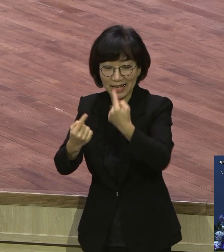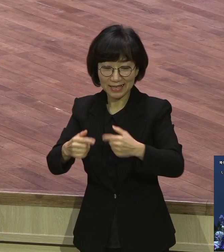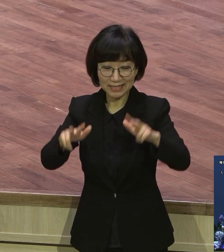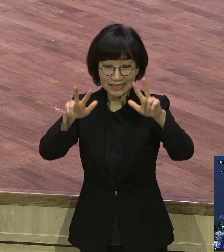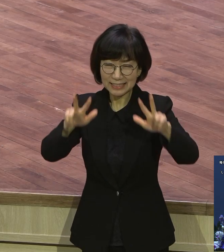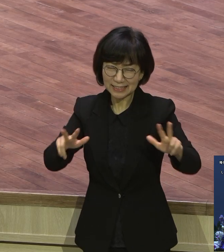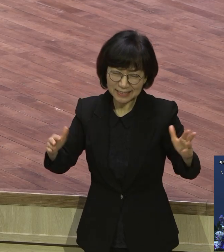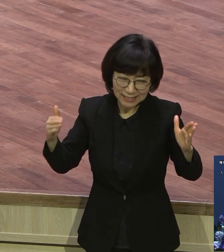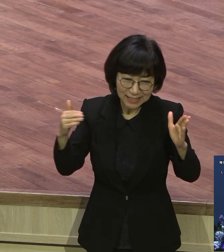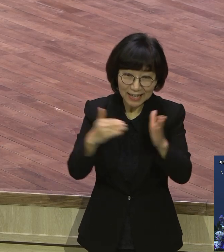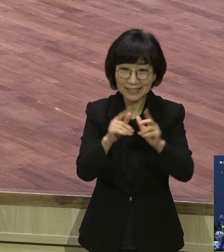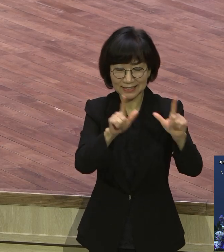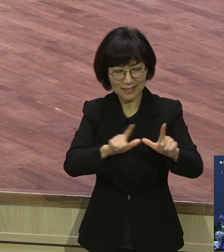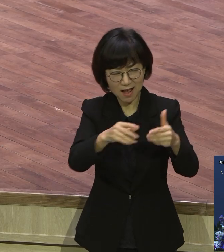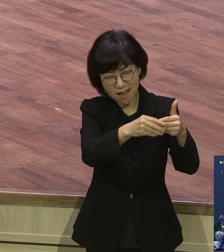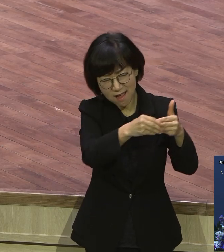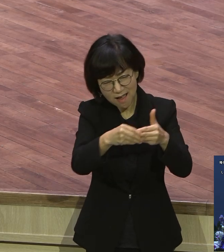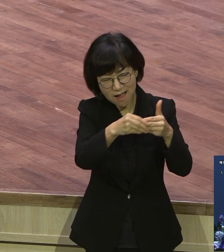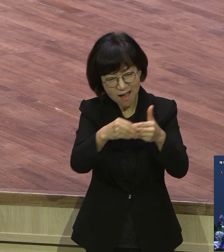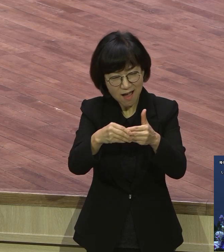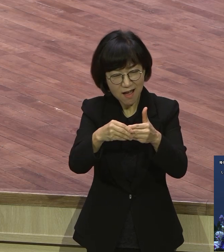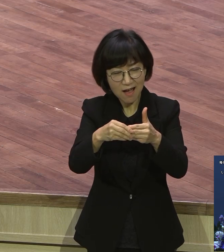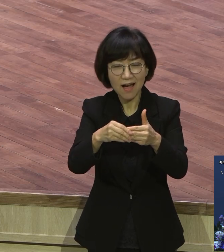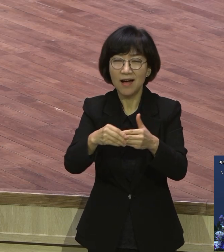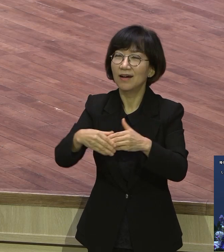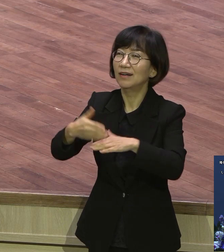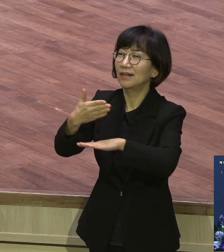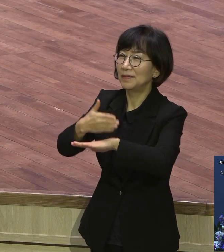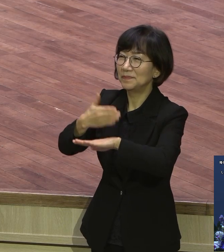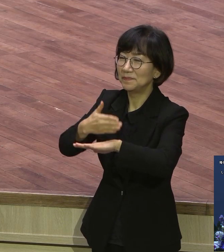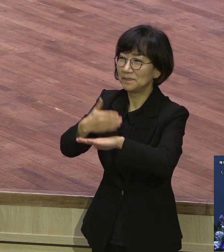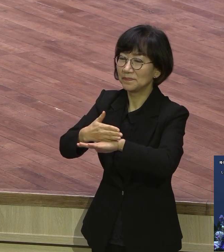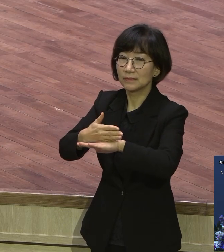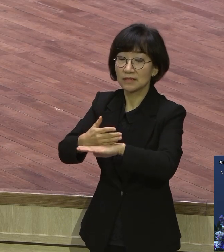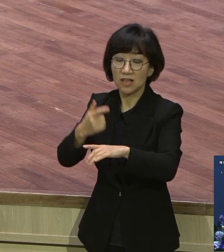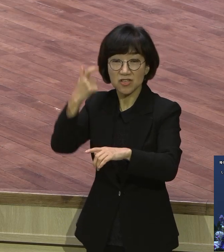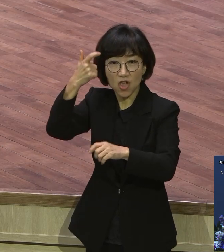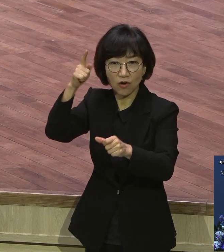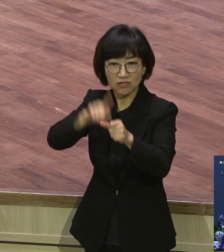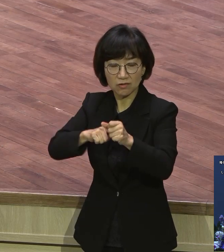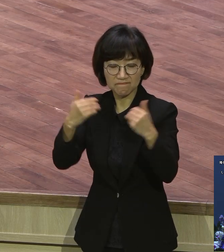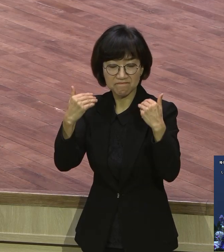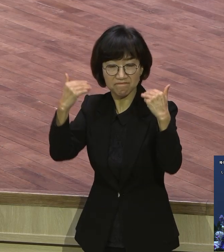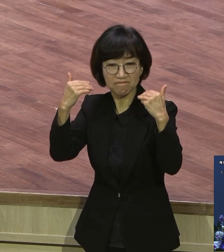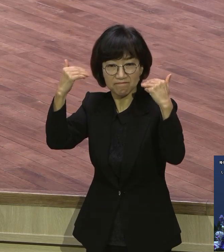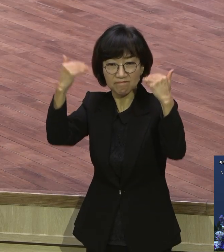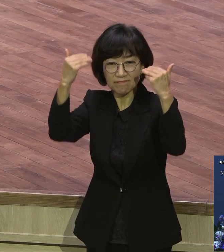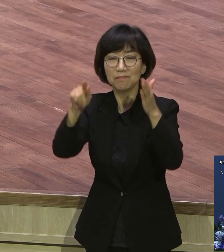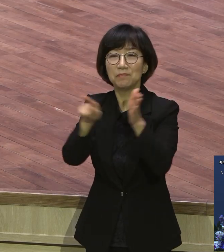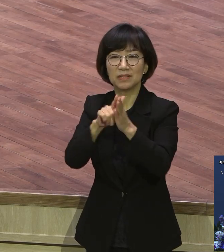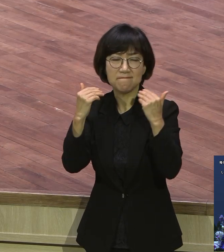감사하는 것이 영적 생활에 더 큰 성장을 가져다 준다 지금 현재